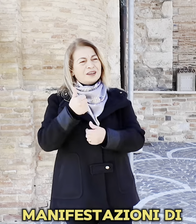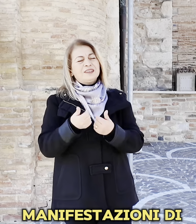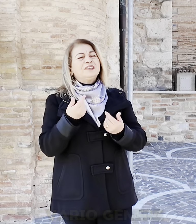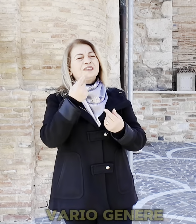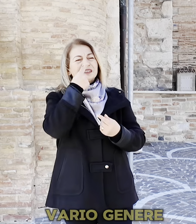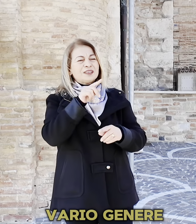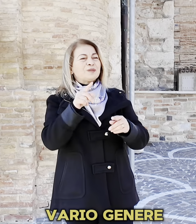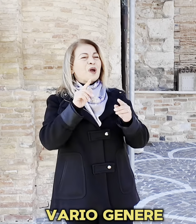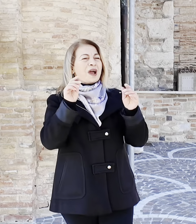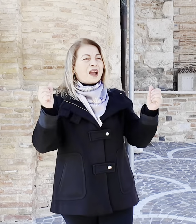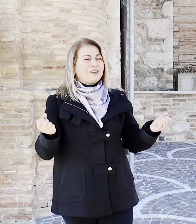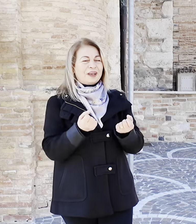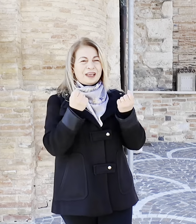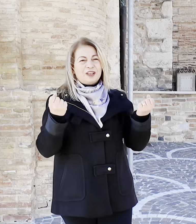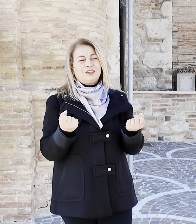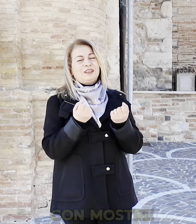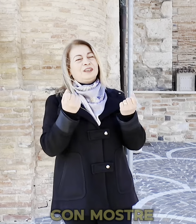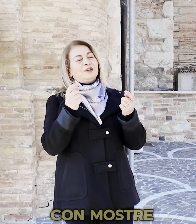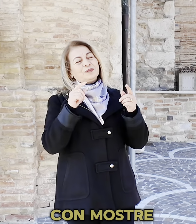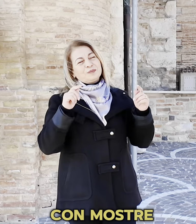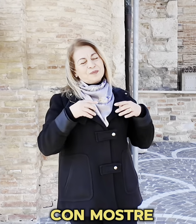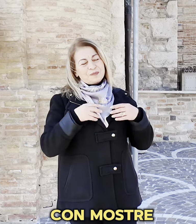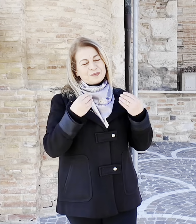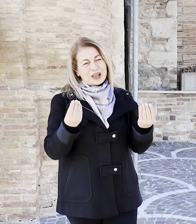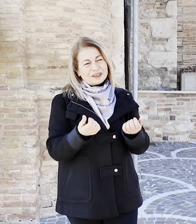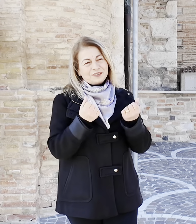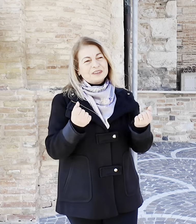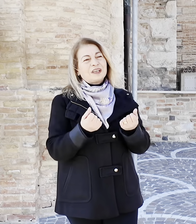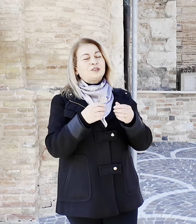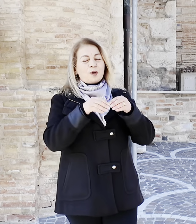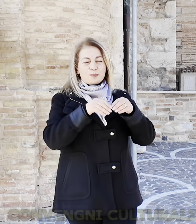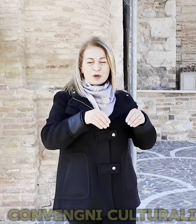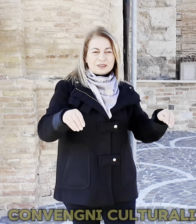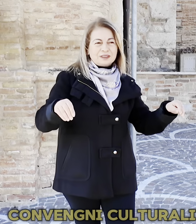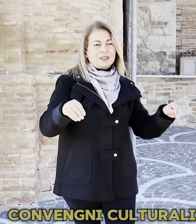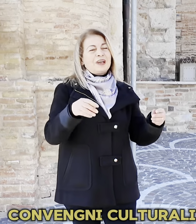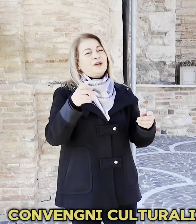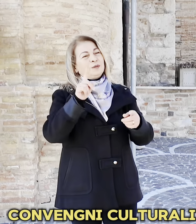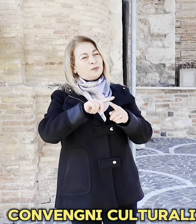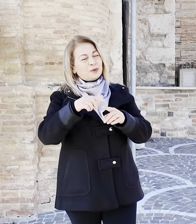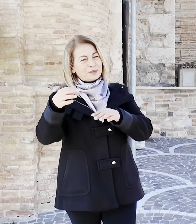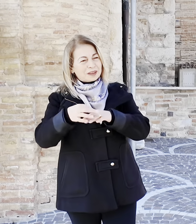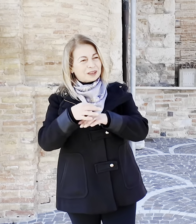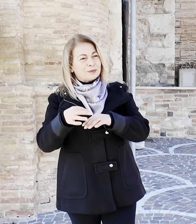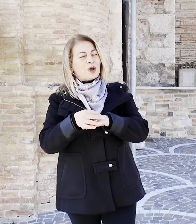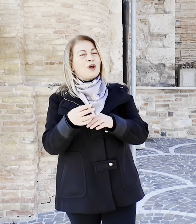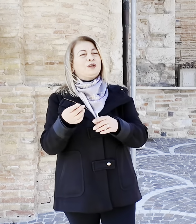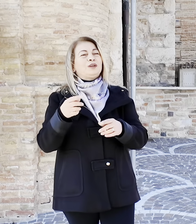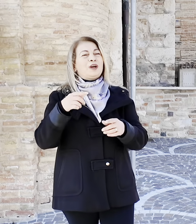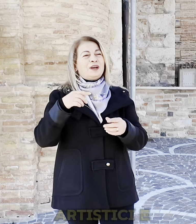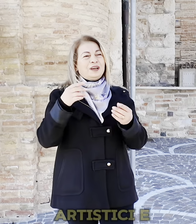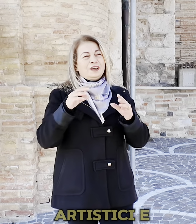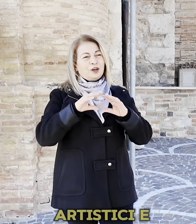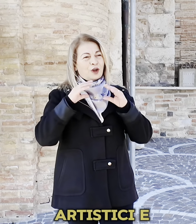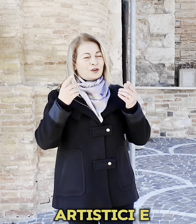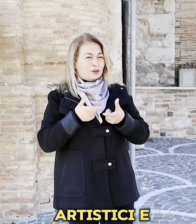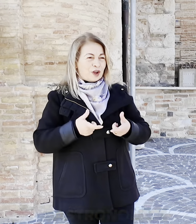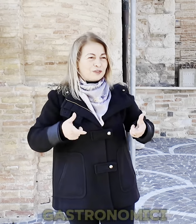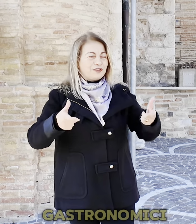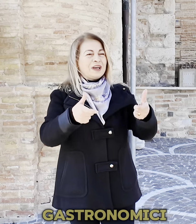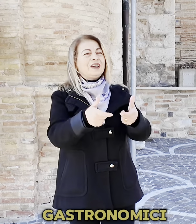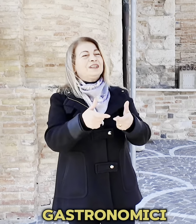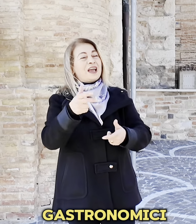manifestazioni di vario genere, con mostre, convegni culturali, artistici